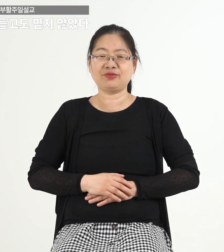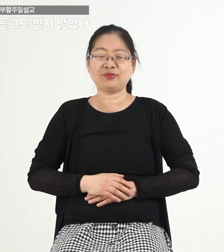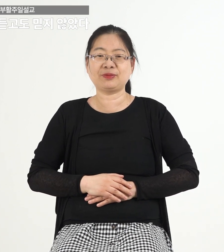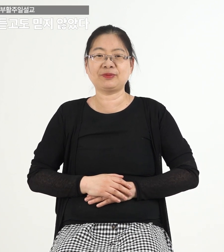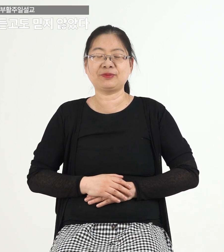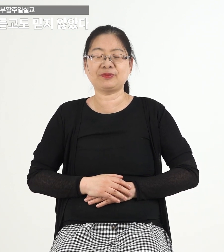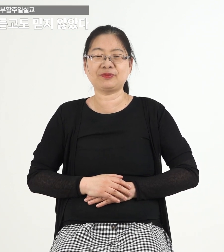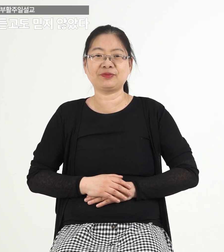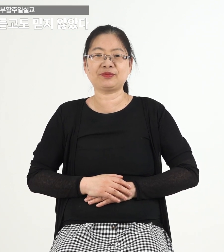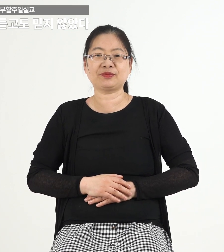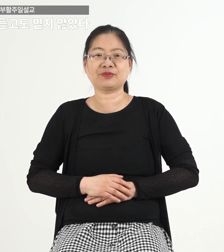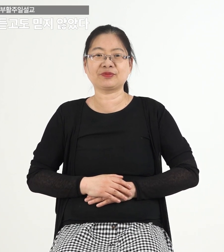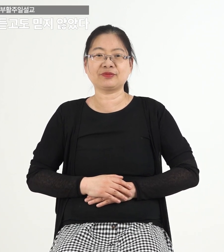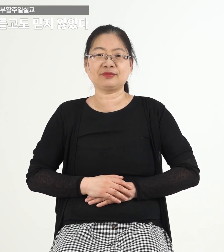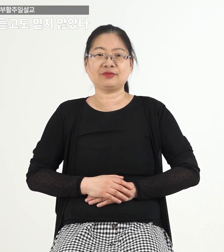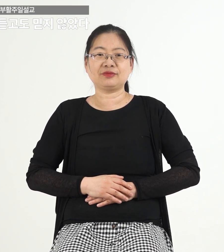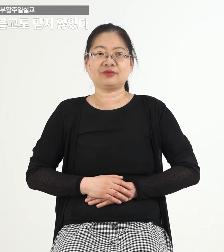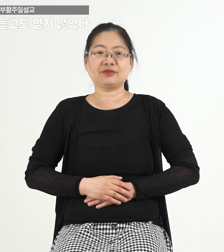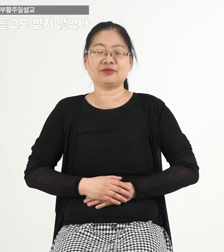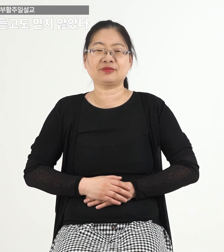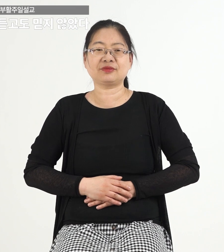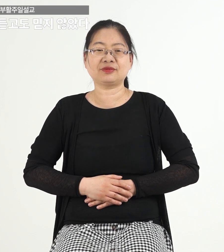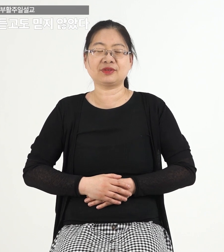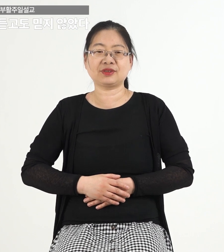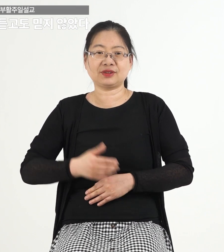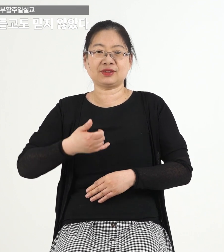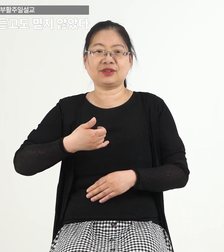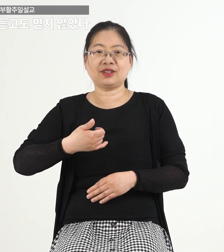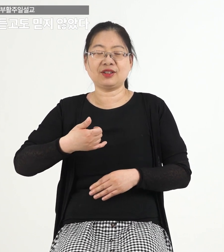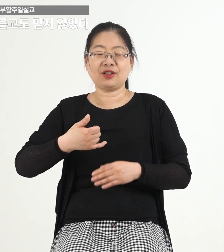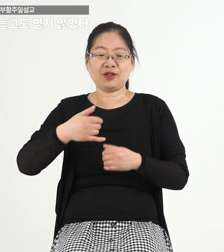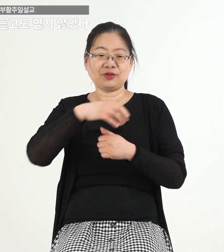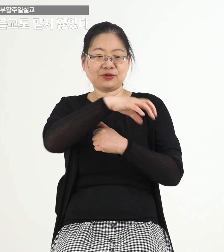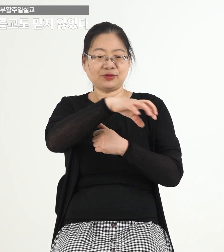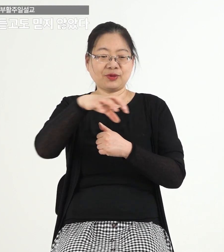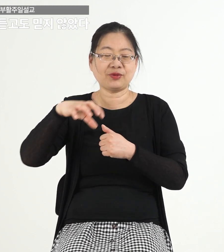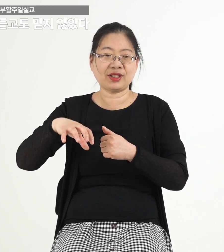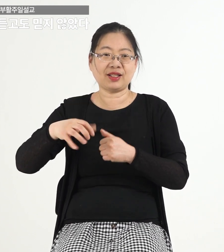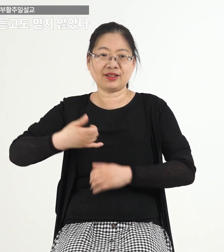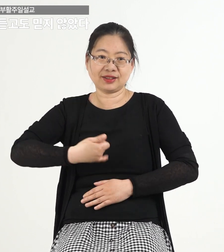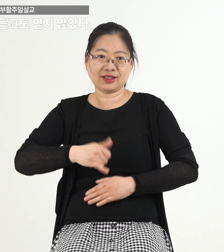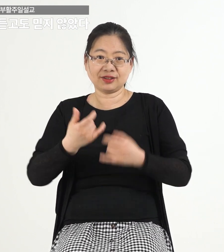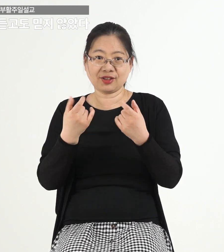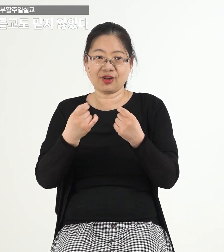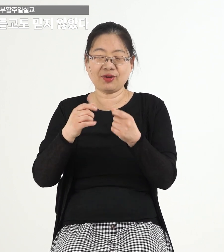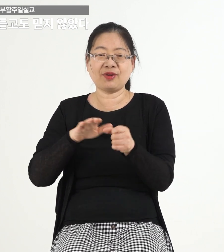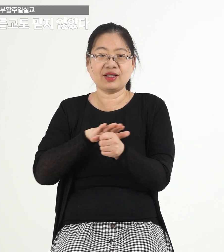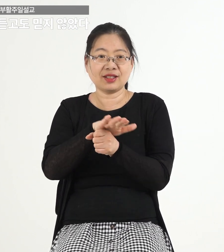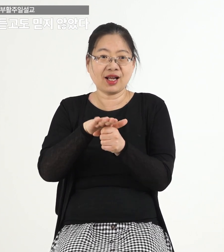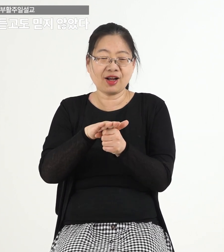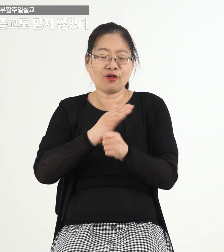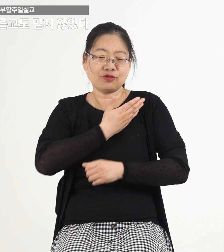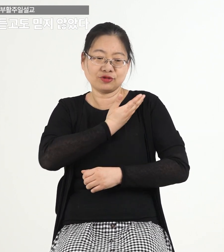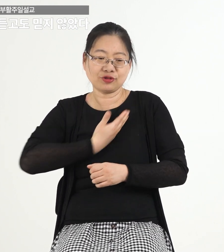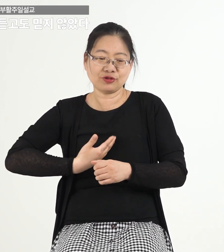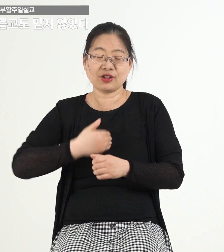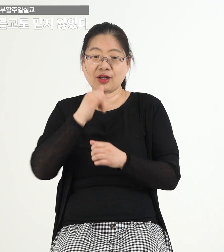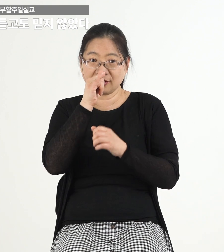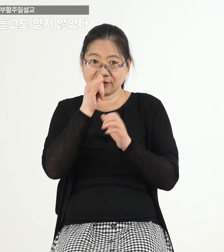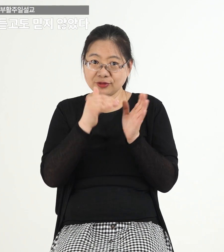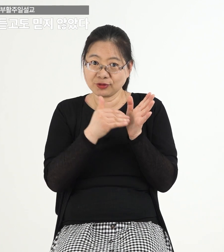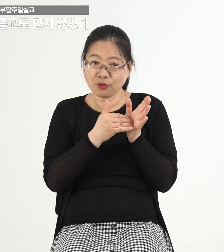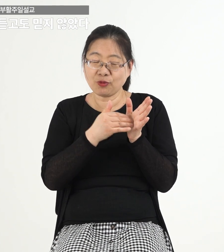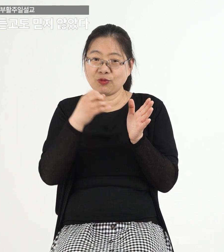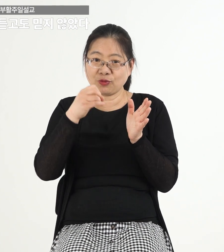주변에 참 그 자식들처럼 아끼고 사랑했던 제자들도 있었고